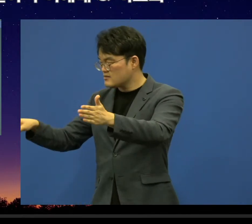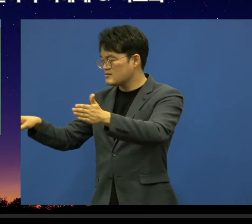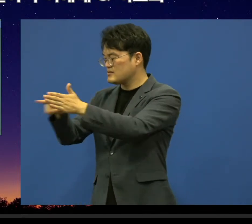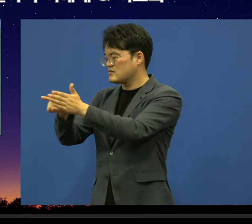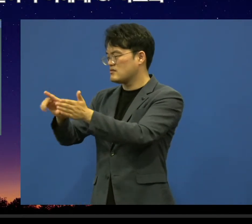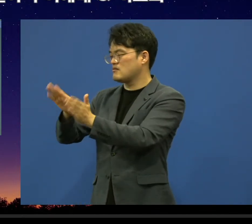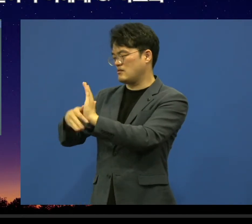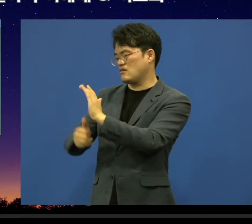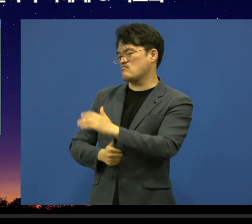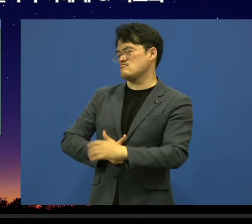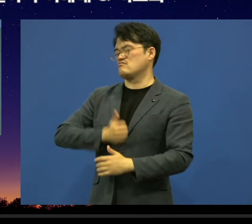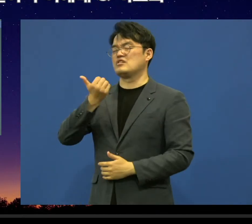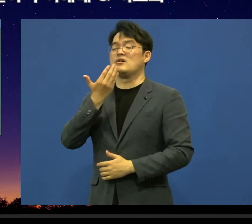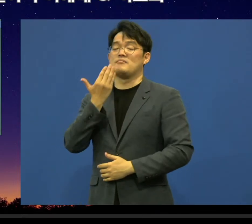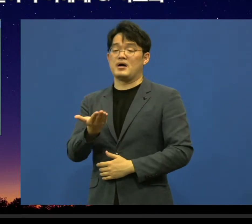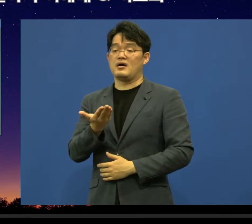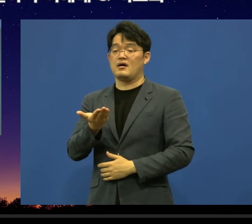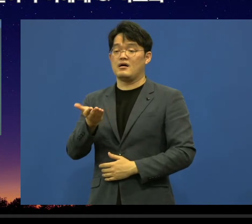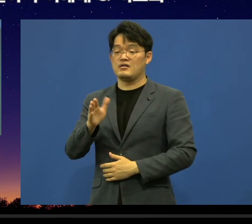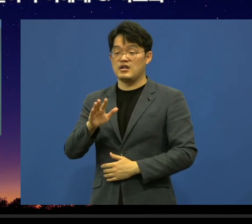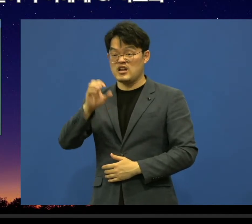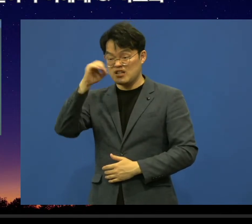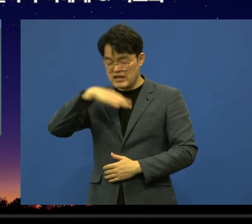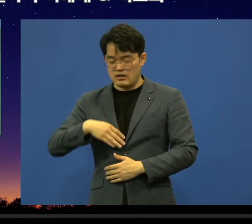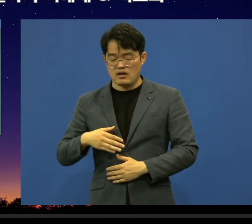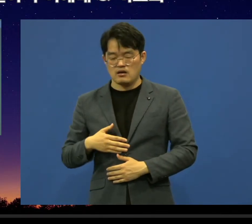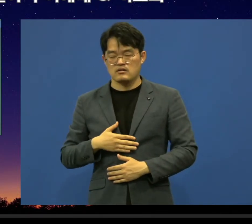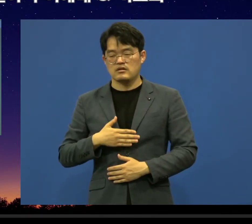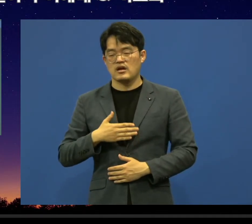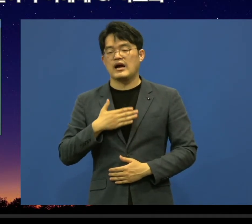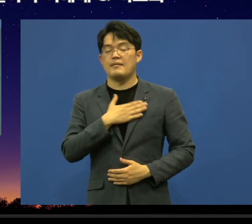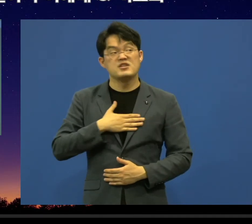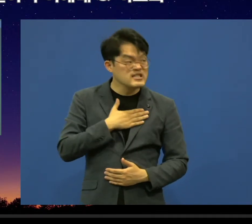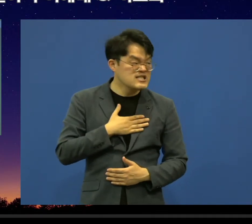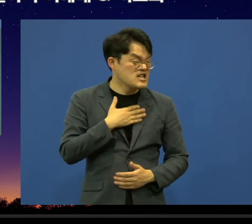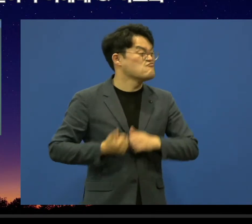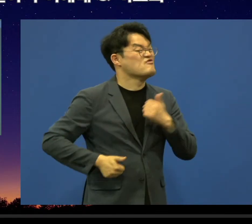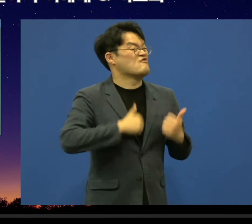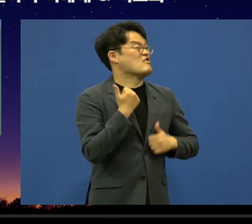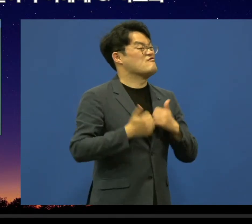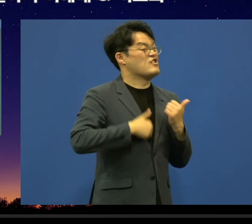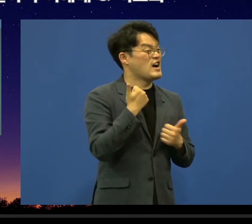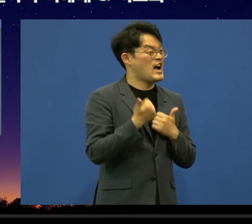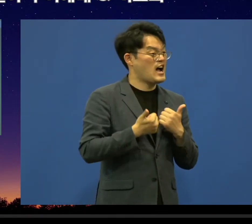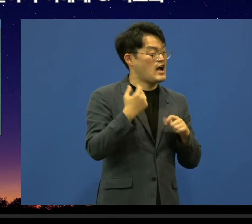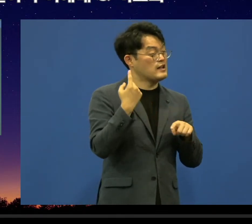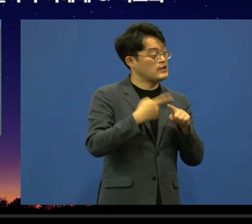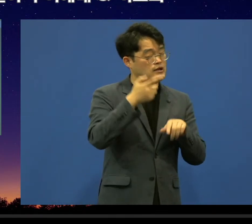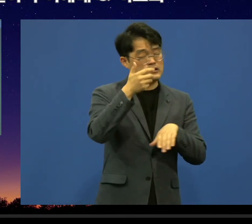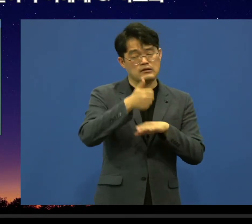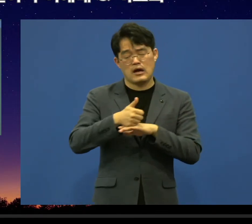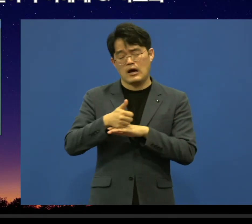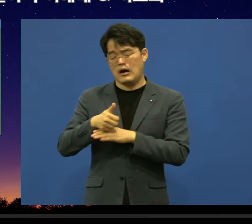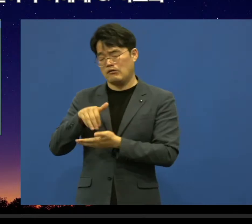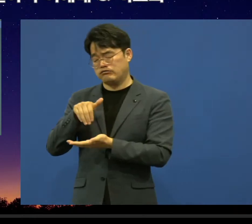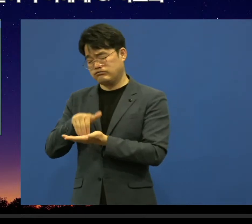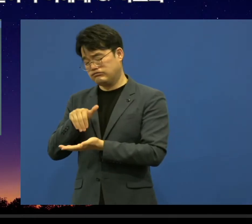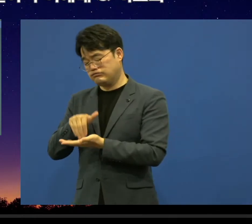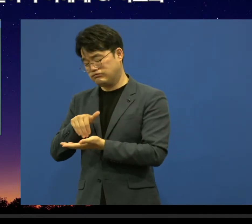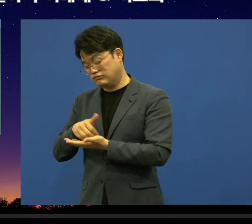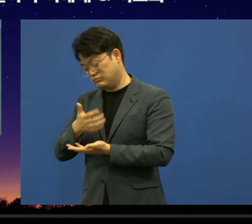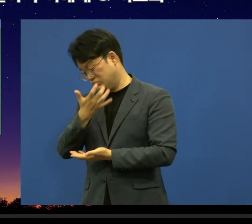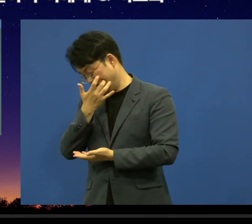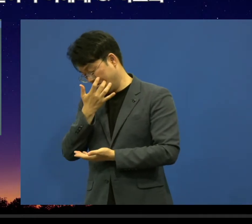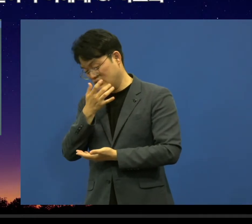않다면 곧장 후회할 일이 생깁니다. 거룩한 분노가 아닌 그냥 욱했다가 모든 수모와 수치를 겪게 될